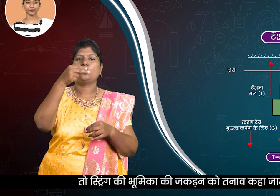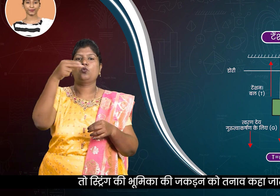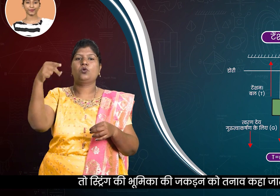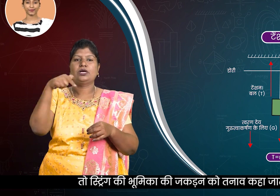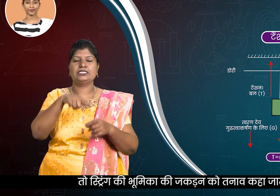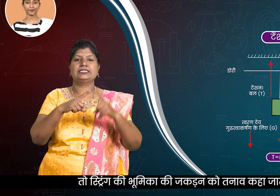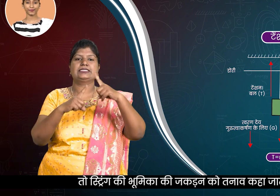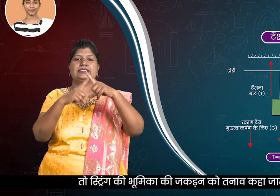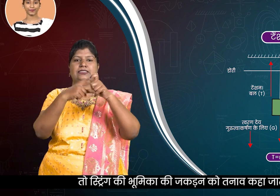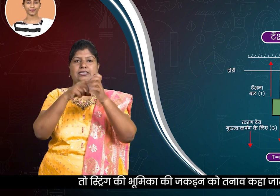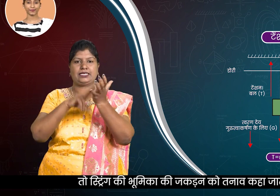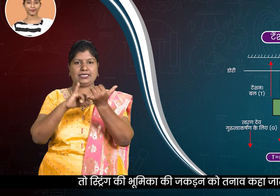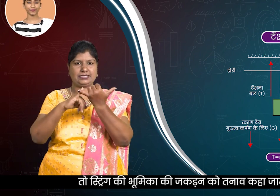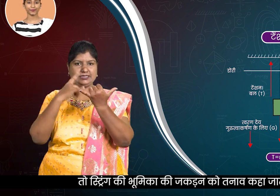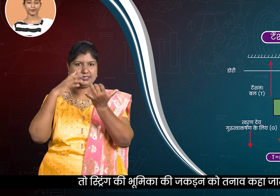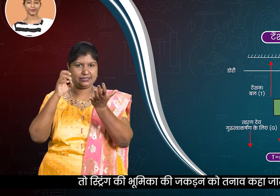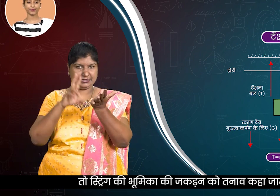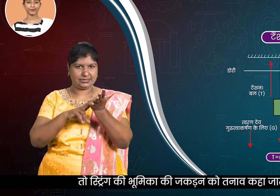जाता है।